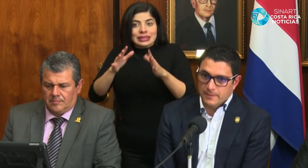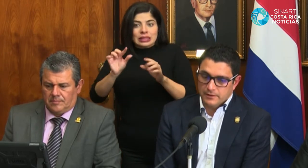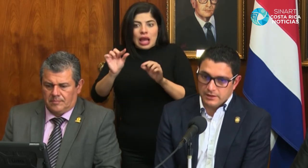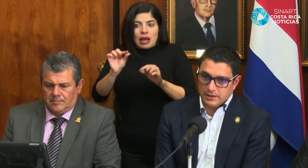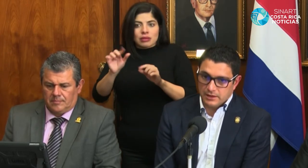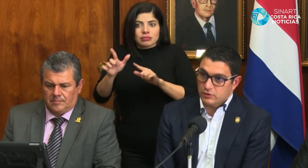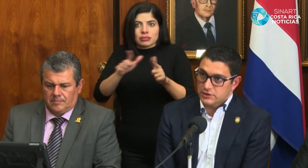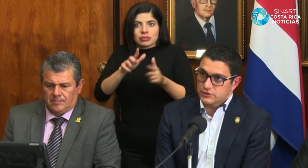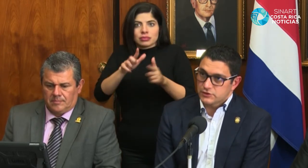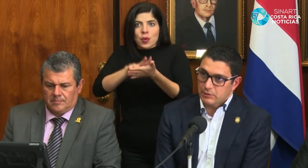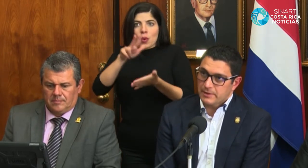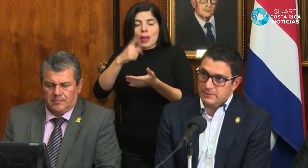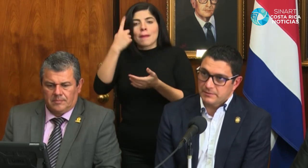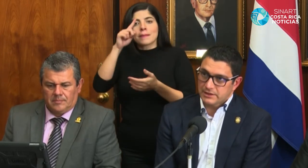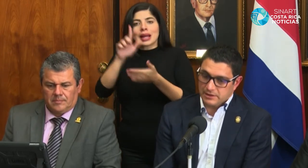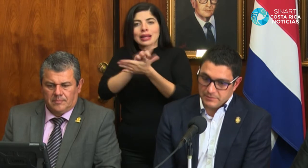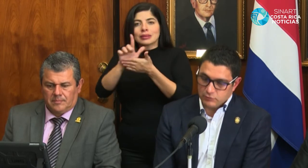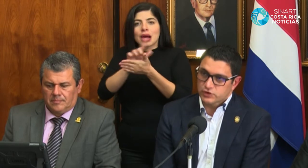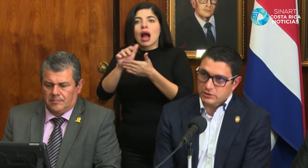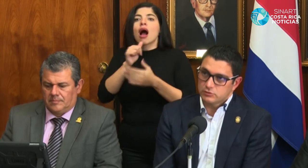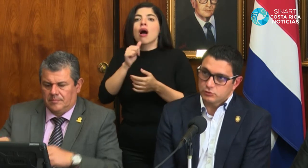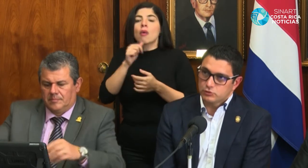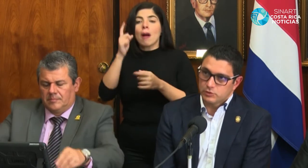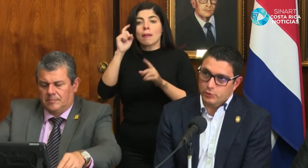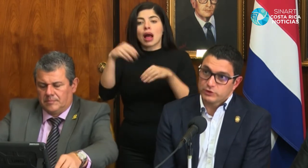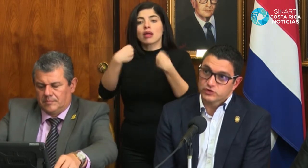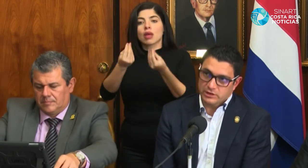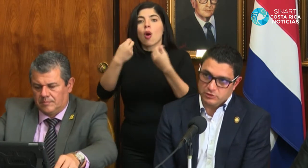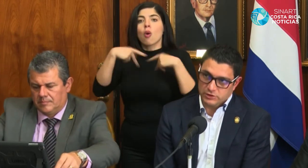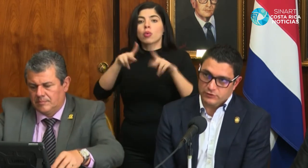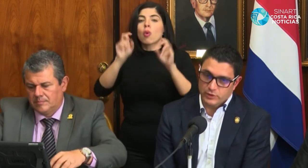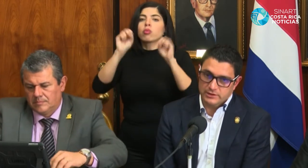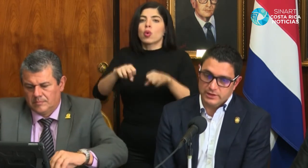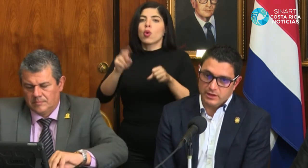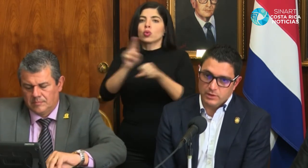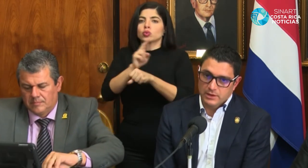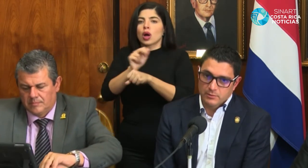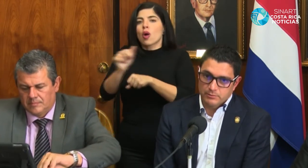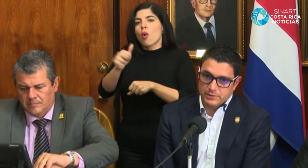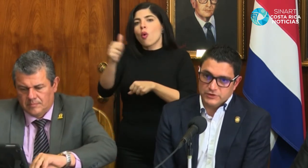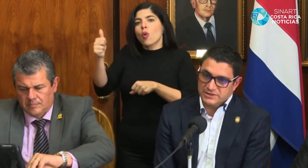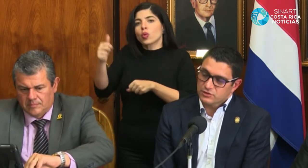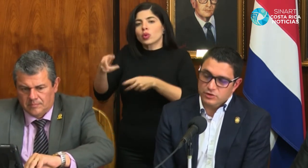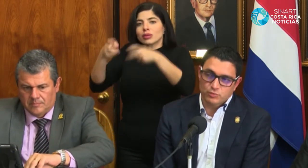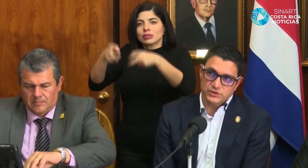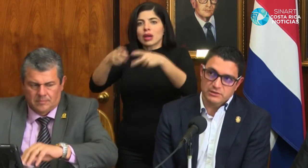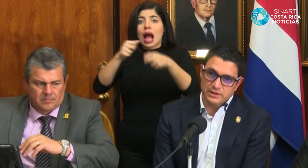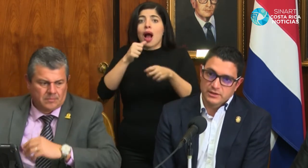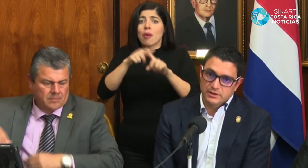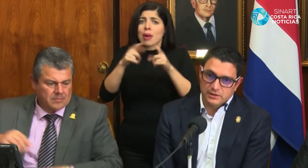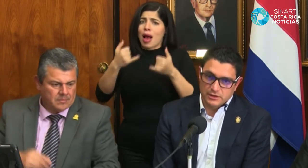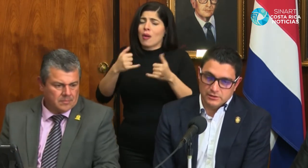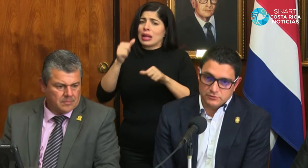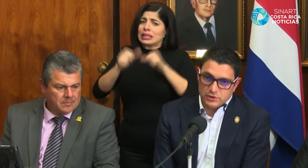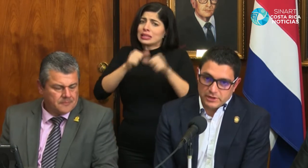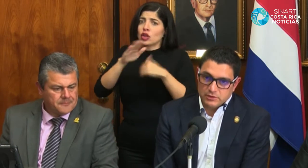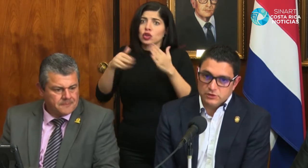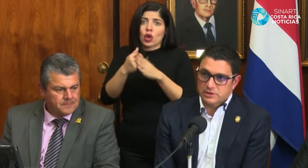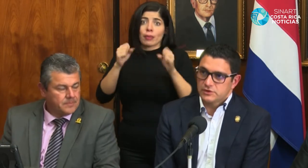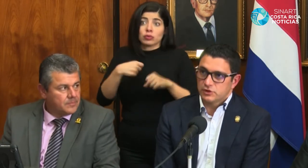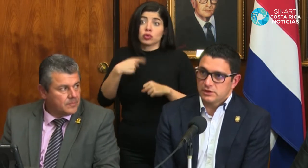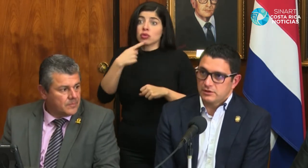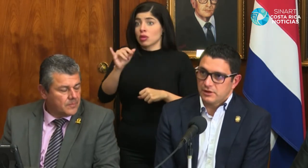aprobado, de la cloración del agua para que permita también poder usar otras fuentes de agua, pero se hace todo lo posible. Yo le